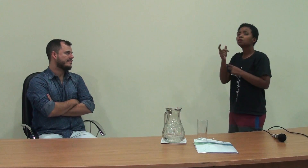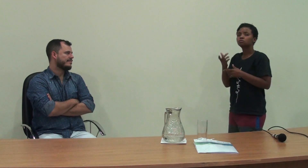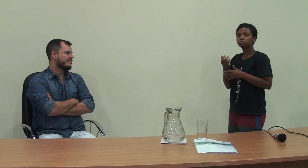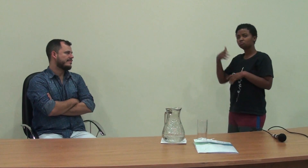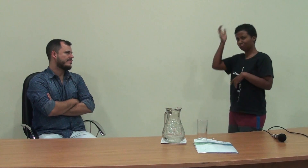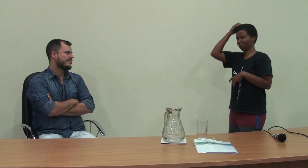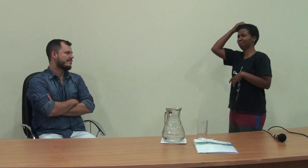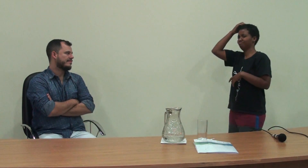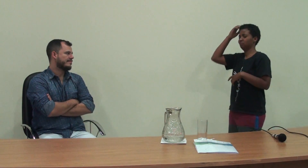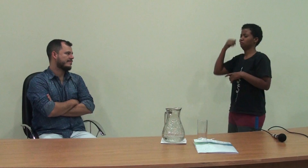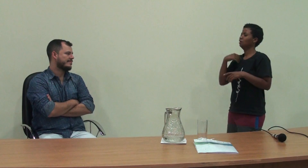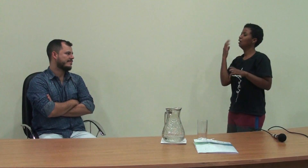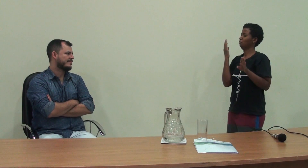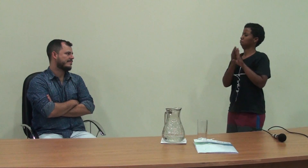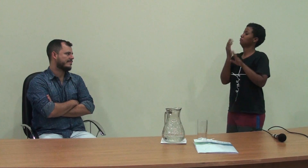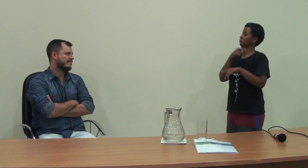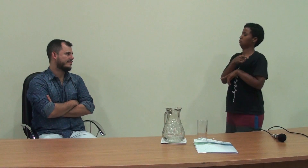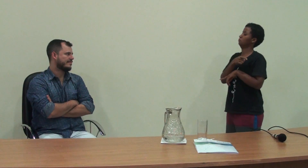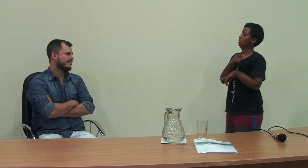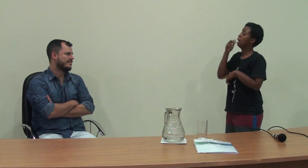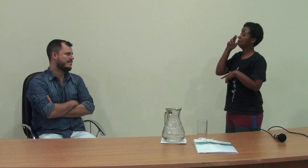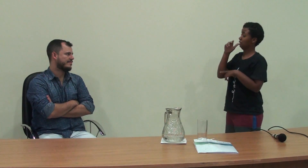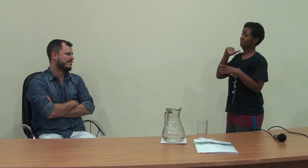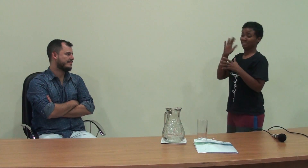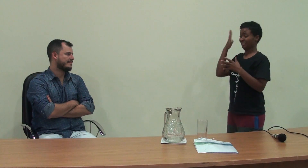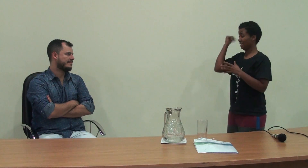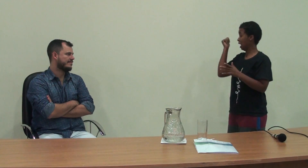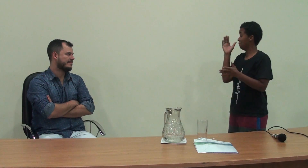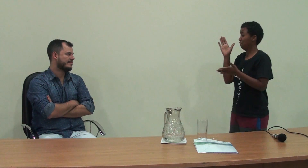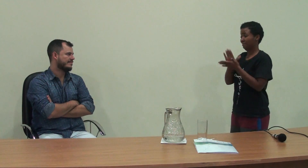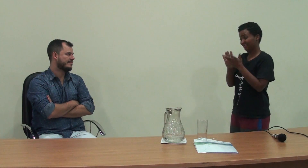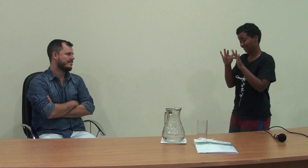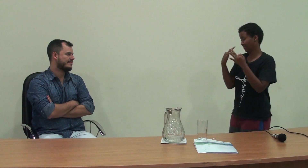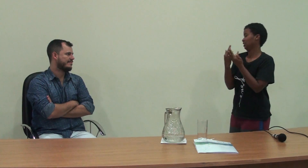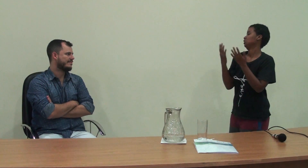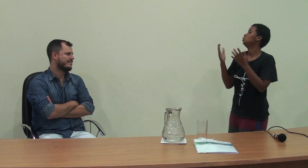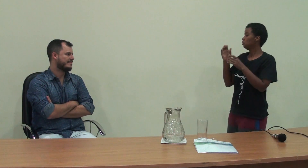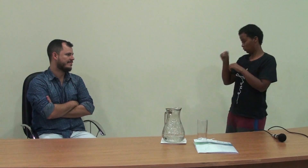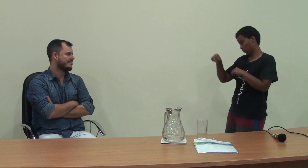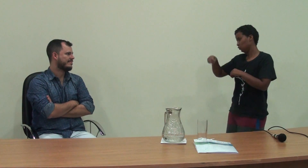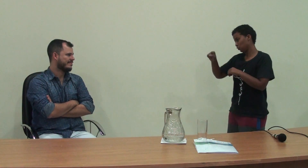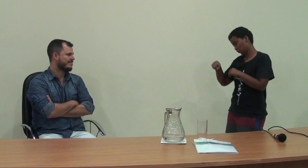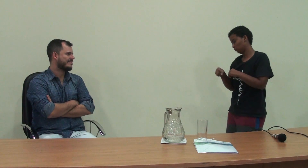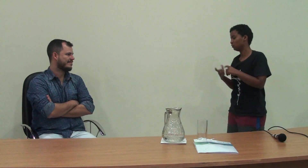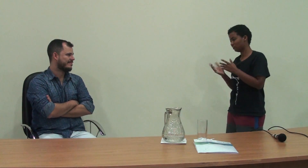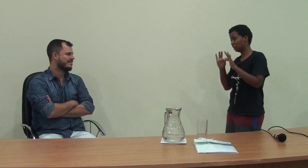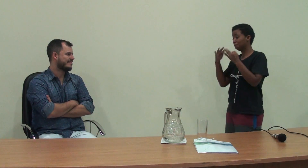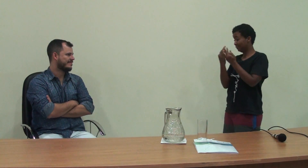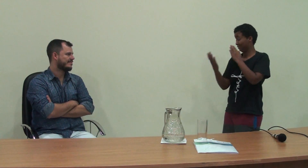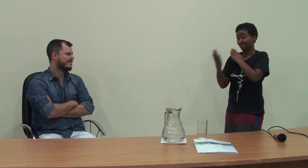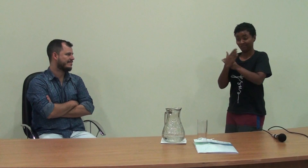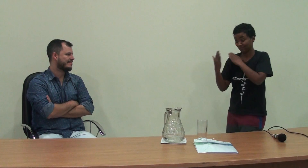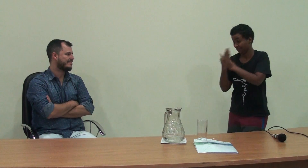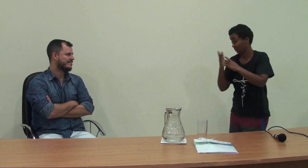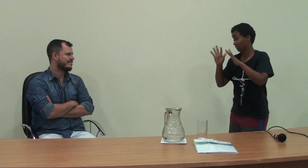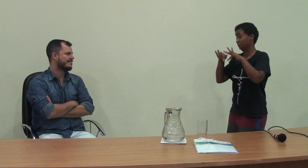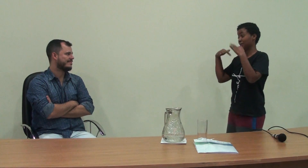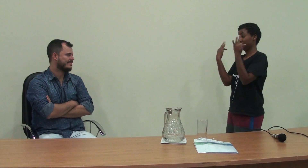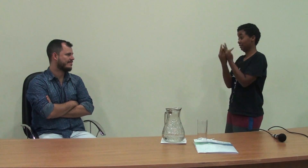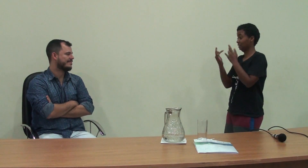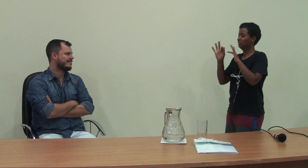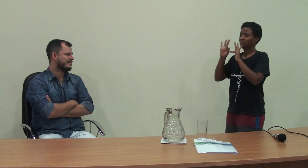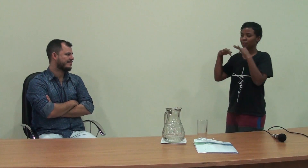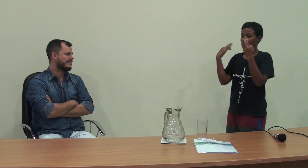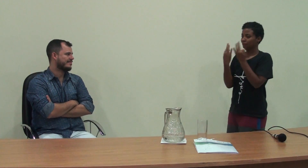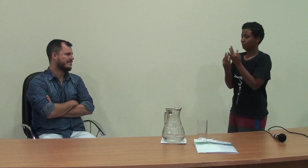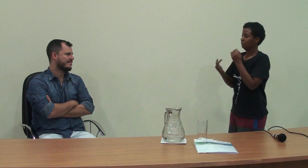até junto com o intérprete, mas eu sem entender nada, e português também, as pessoas conversando comigo, eu não entendia nada.